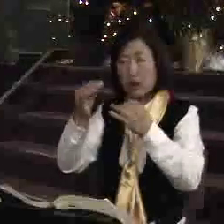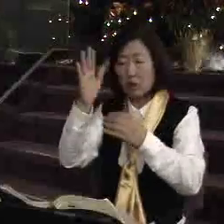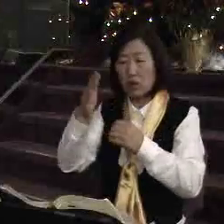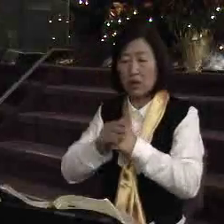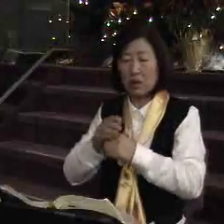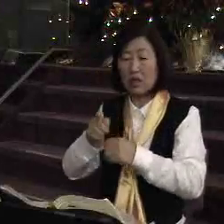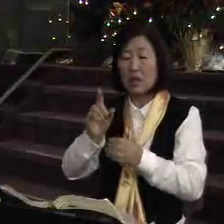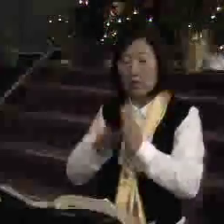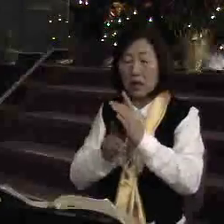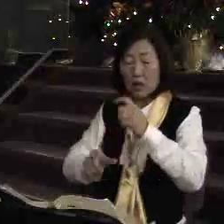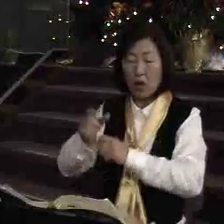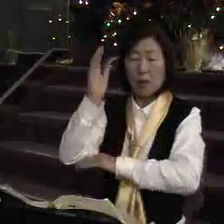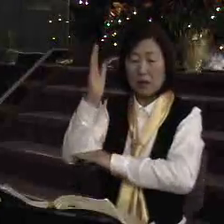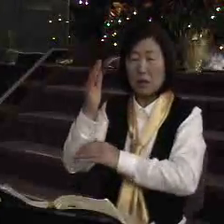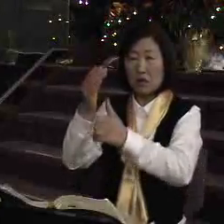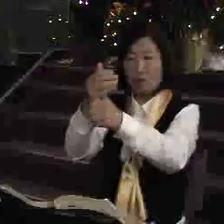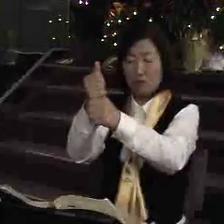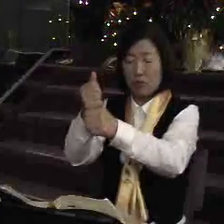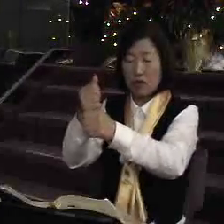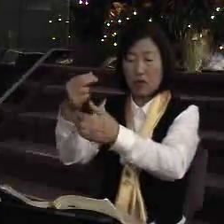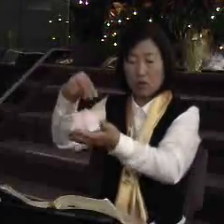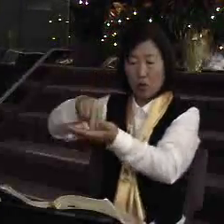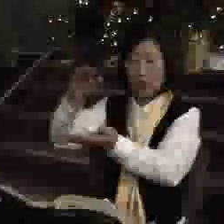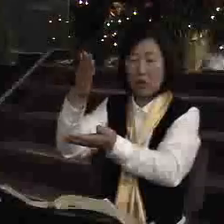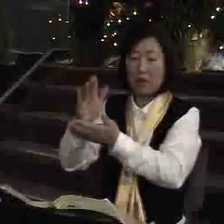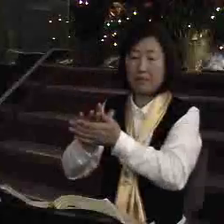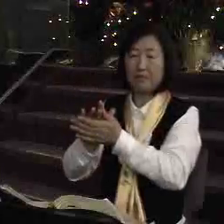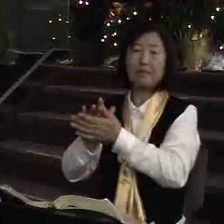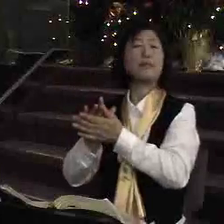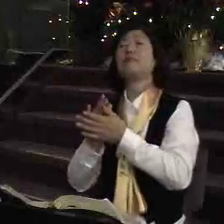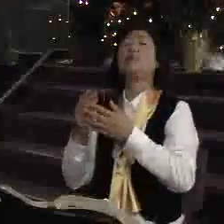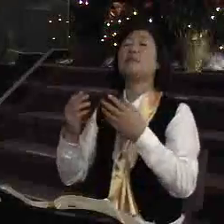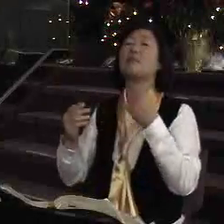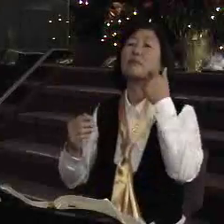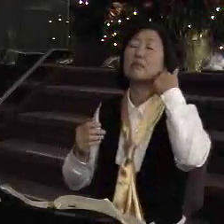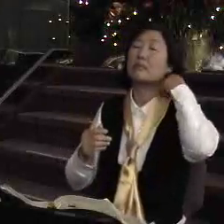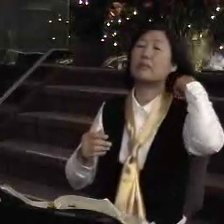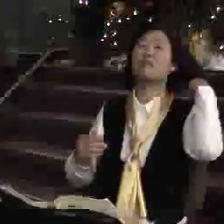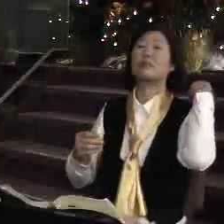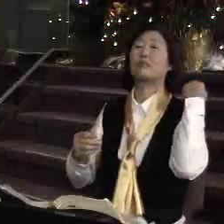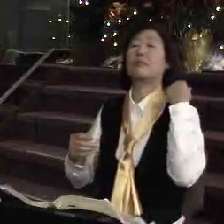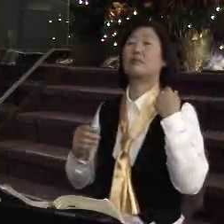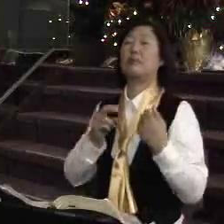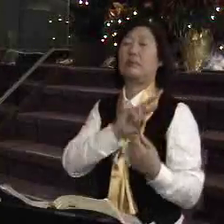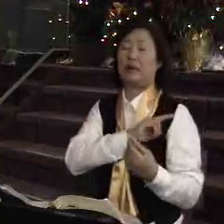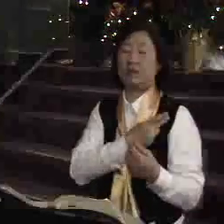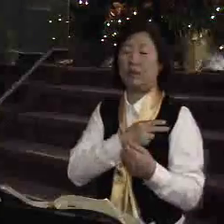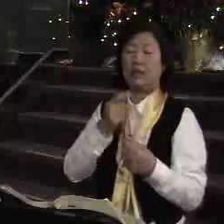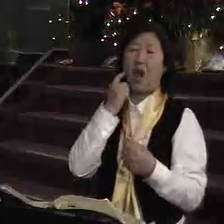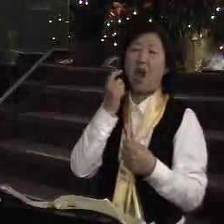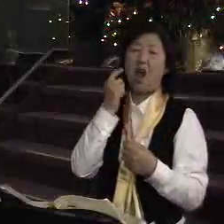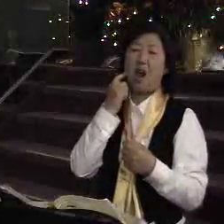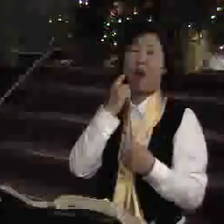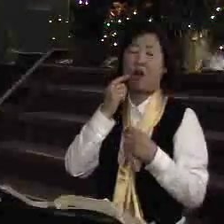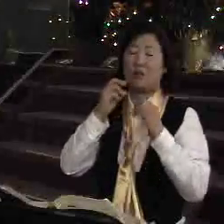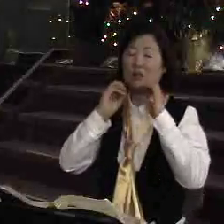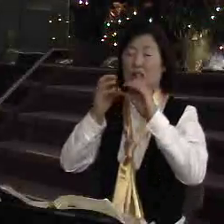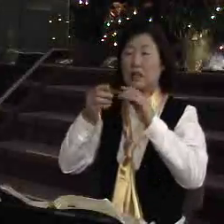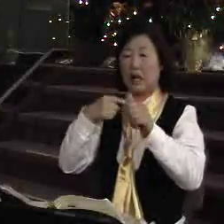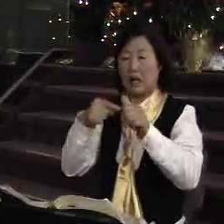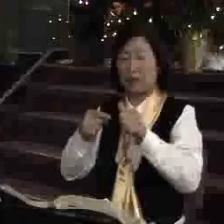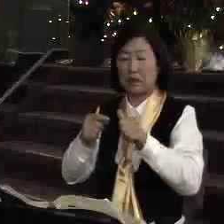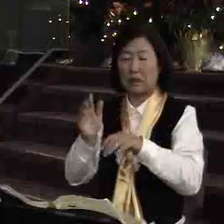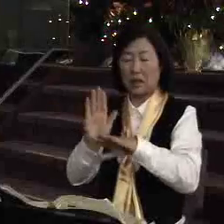말씀을 붙잡고 서야 돼요. 갈라디아 교인들은 말씀을 잘못 들었을 때, 거짓 선지자들로 말미암아 그릇된